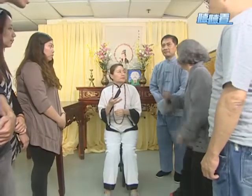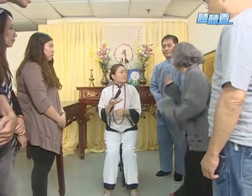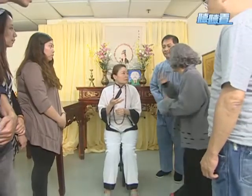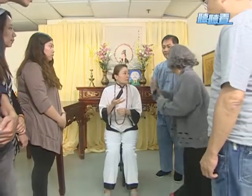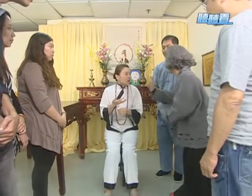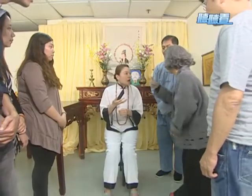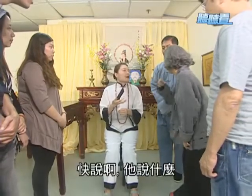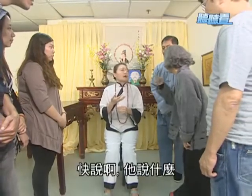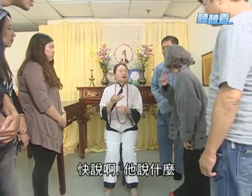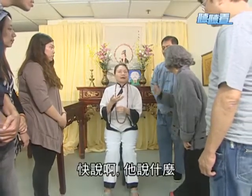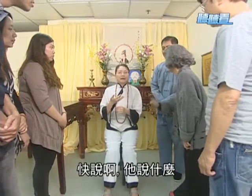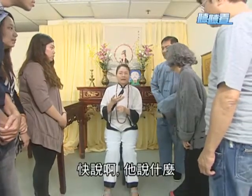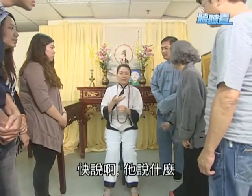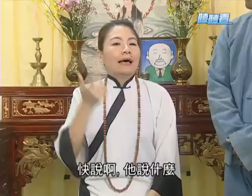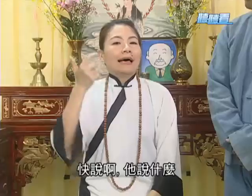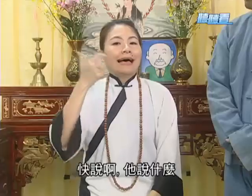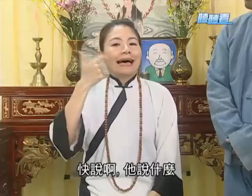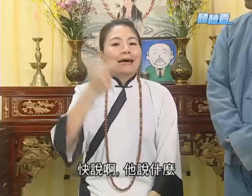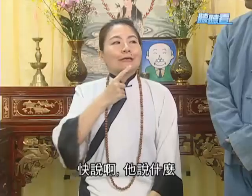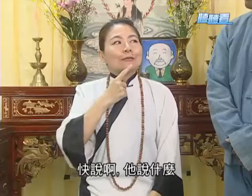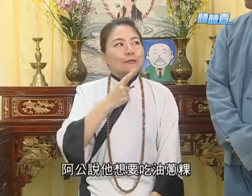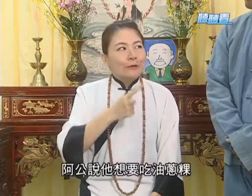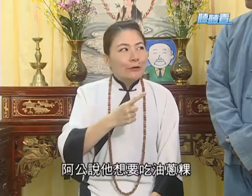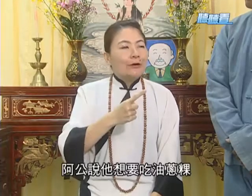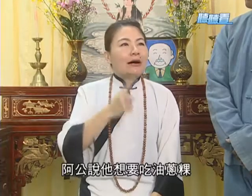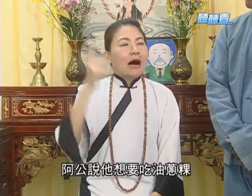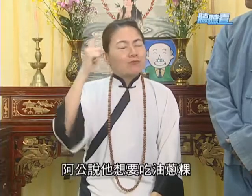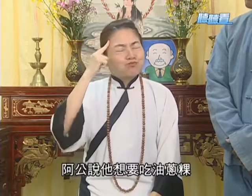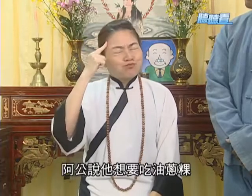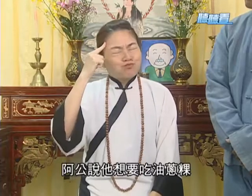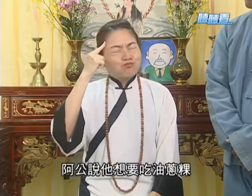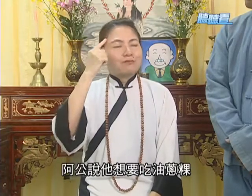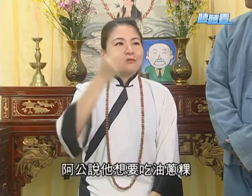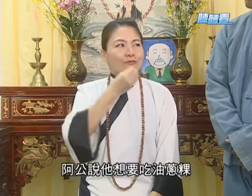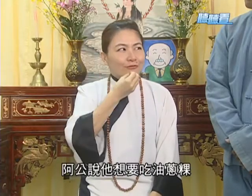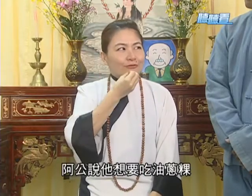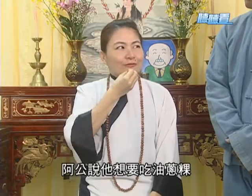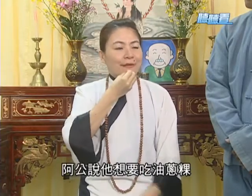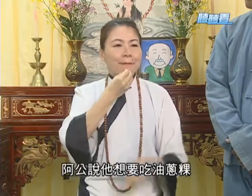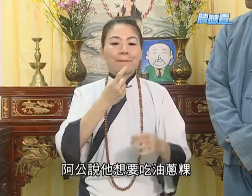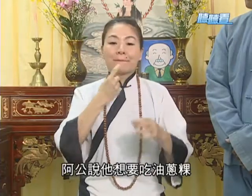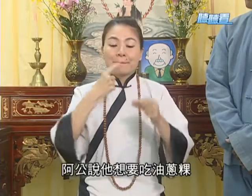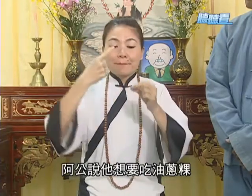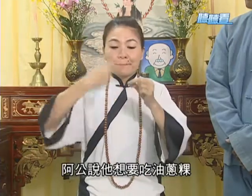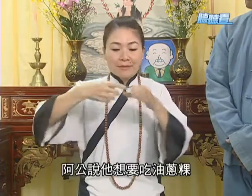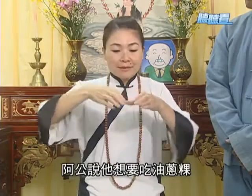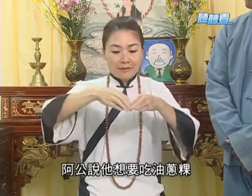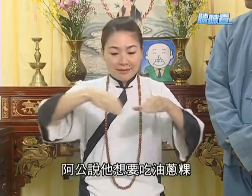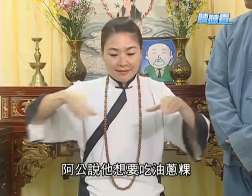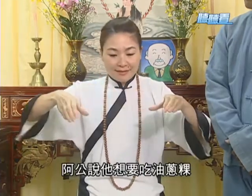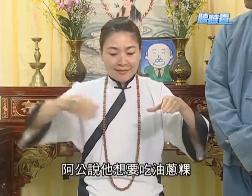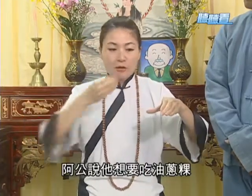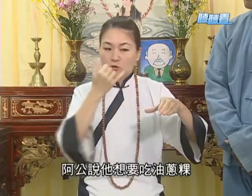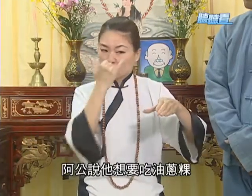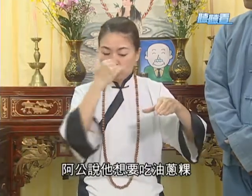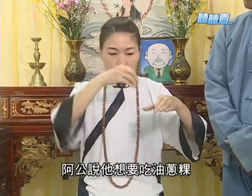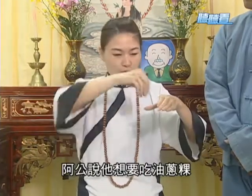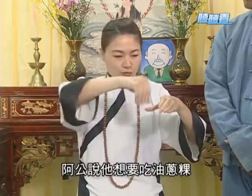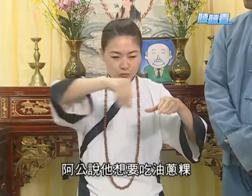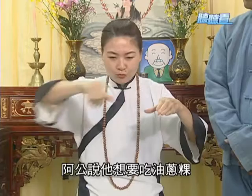哦，快说啊！他说什么哈、 阿公说他想吃油